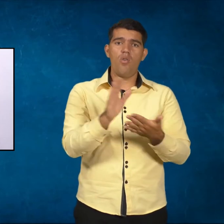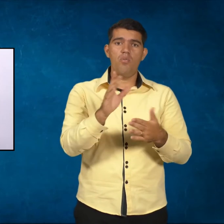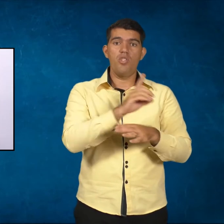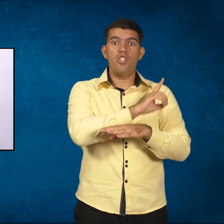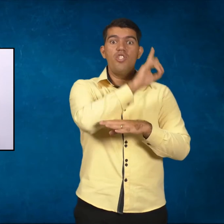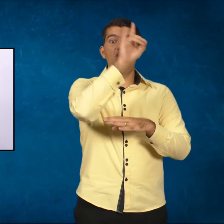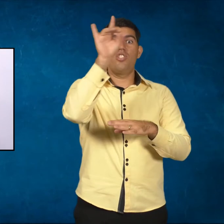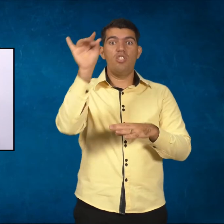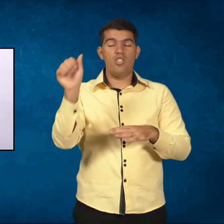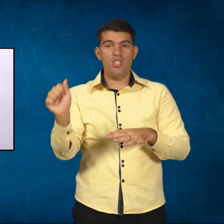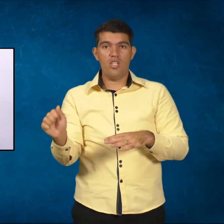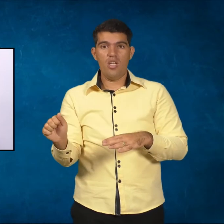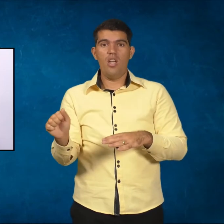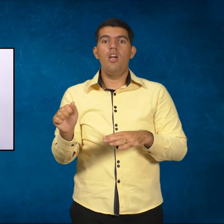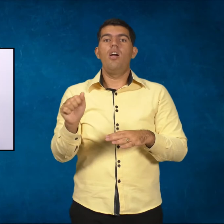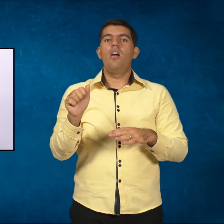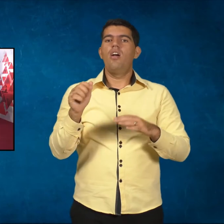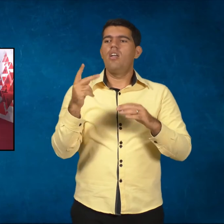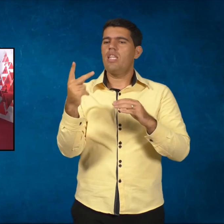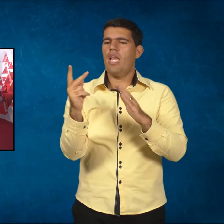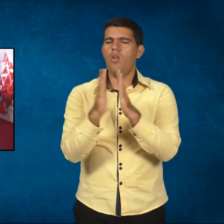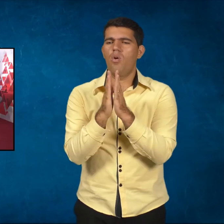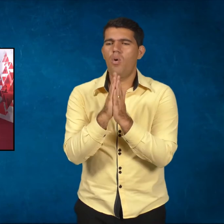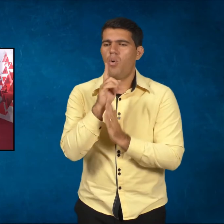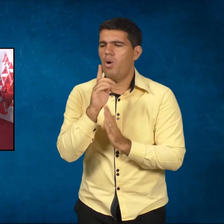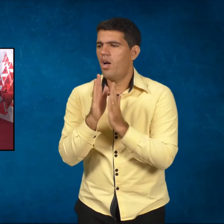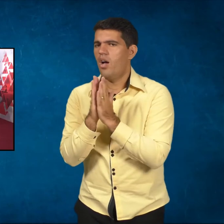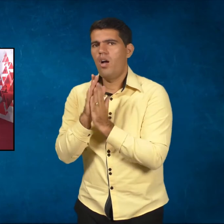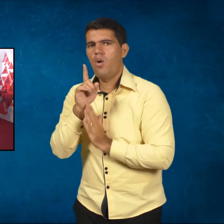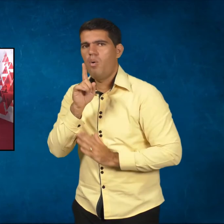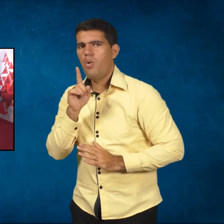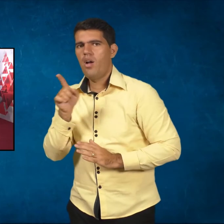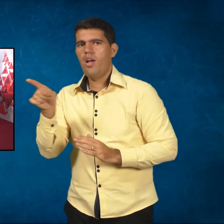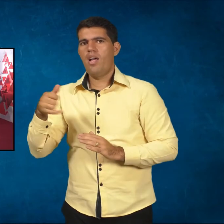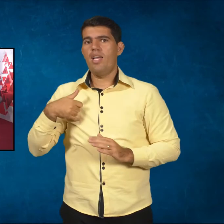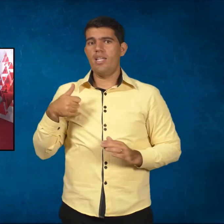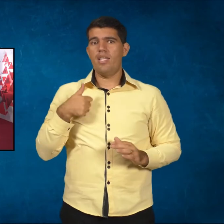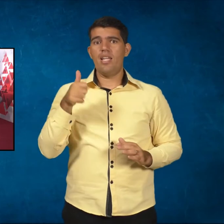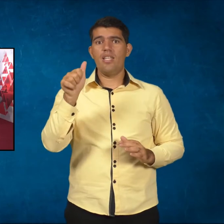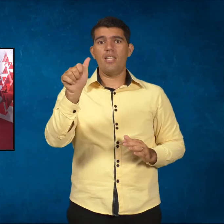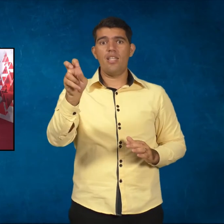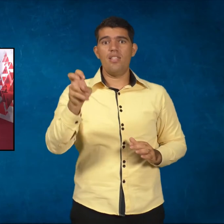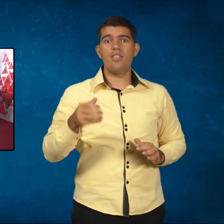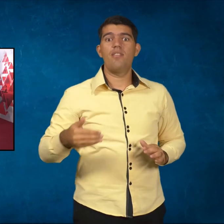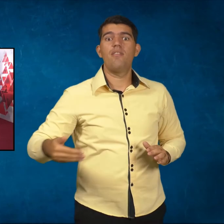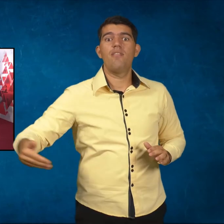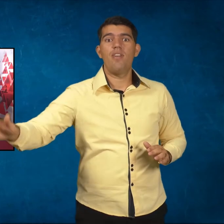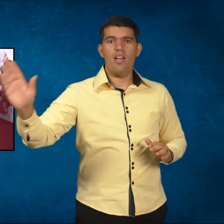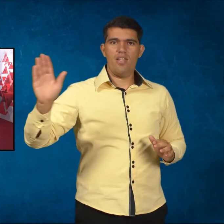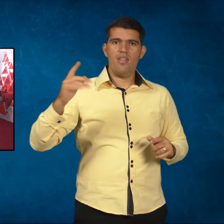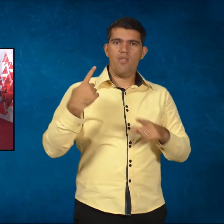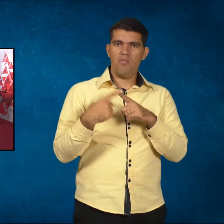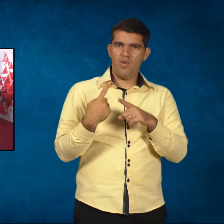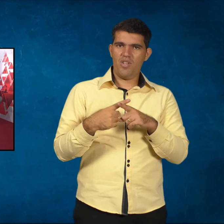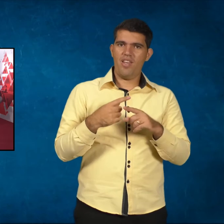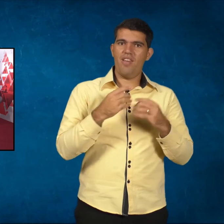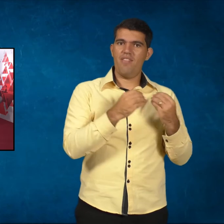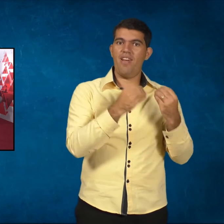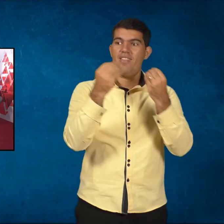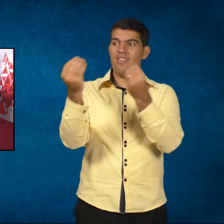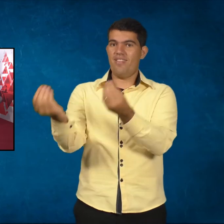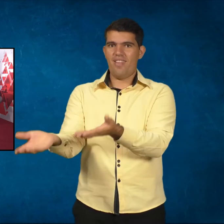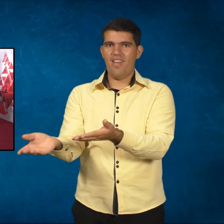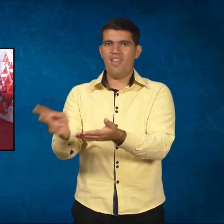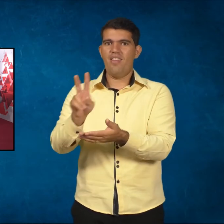diurno guarda uns dia do aniversário que dia que tá o aluno está dando trabalho vai fazer 15 anos que naquele dia o presente que ele